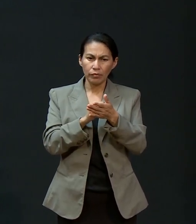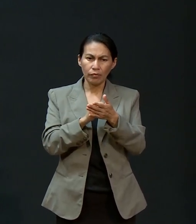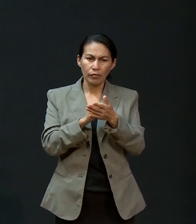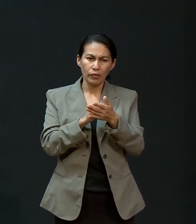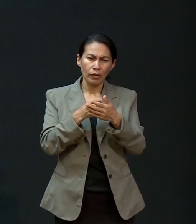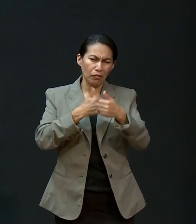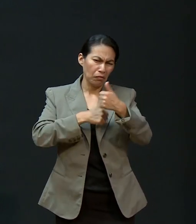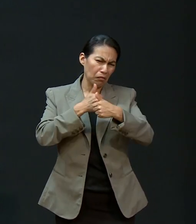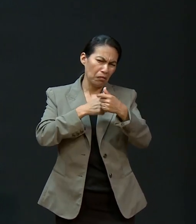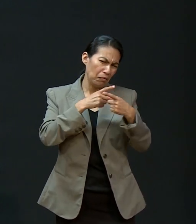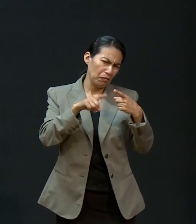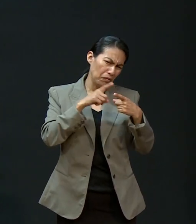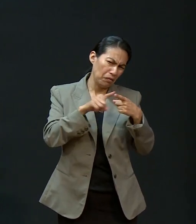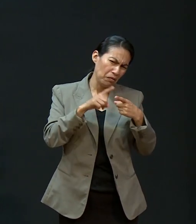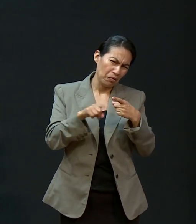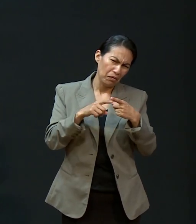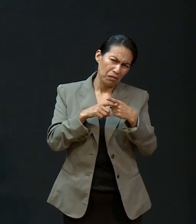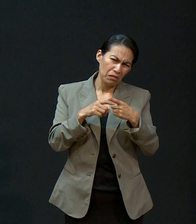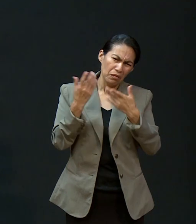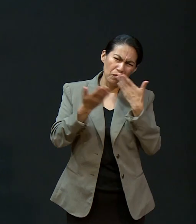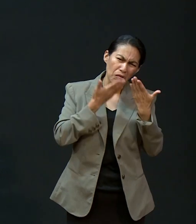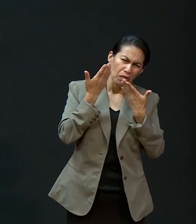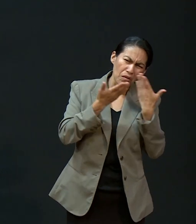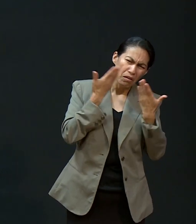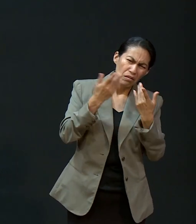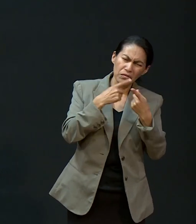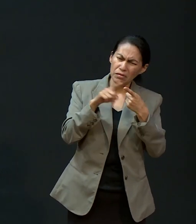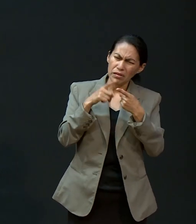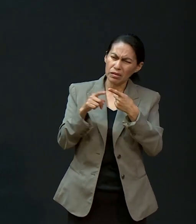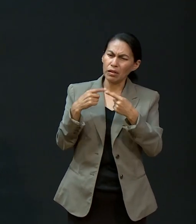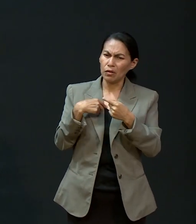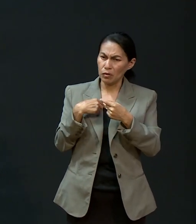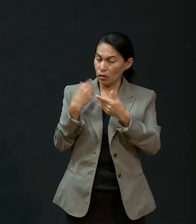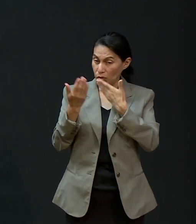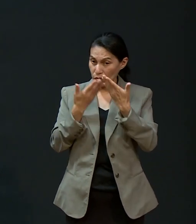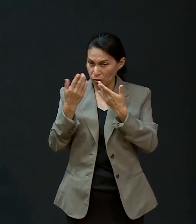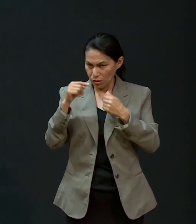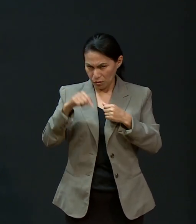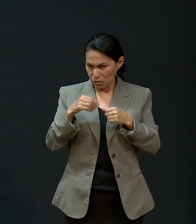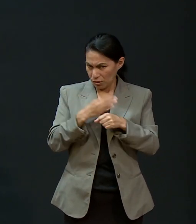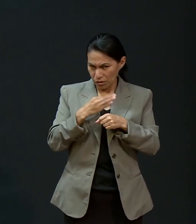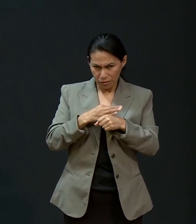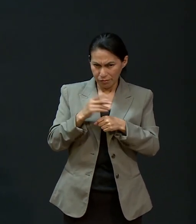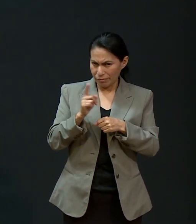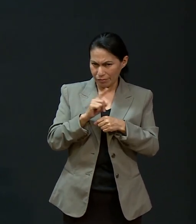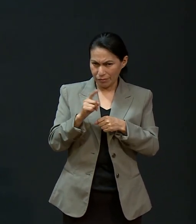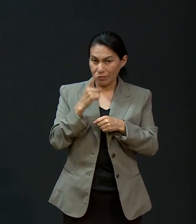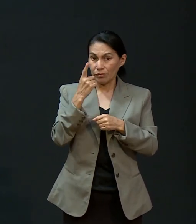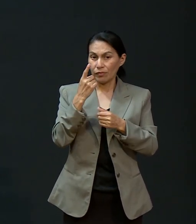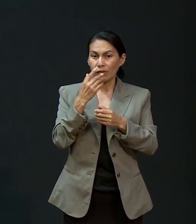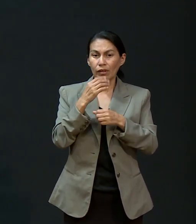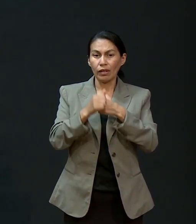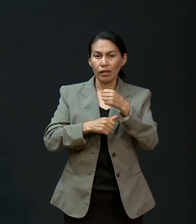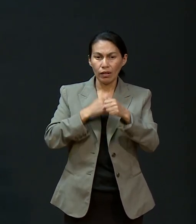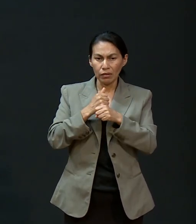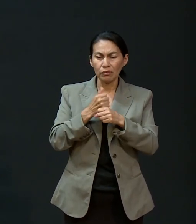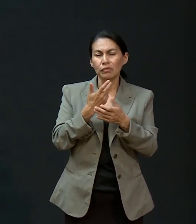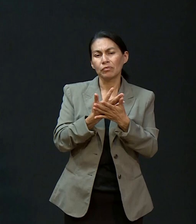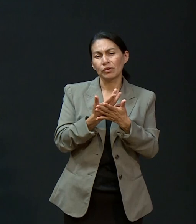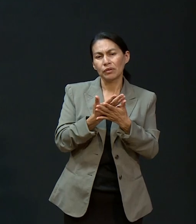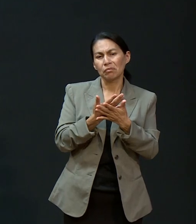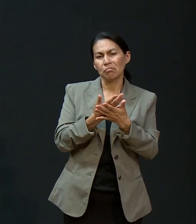semestre a diferentes carreras aquí en la Universidad de Montemorelos. Y yo estaba con que no voy a estudiar este año y me voy a tomar un año.